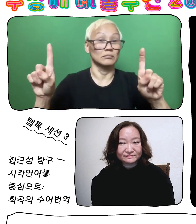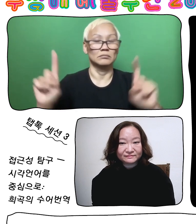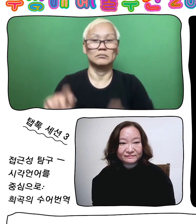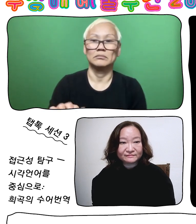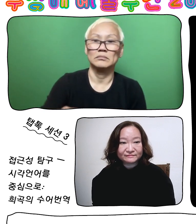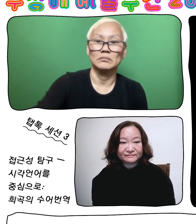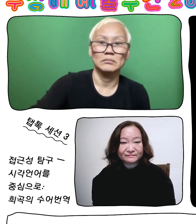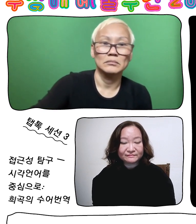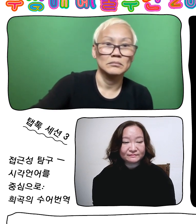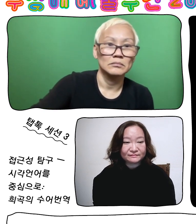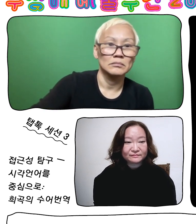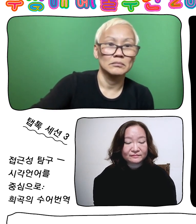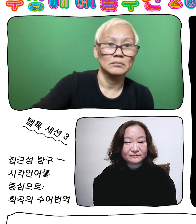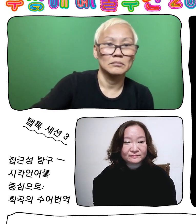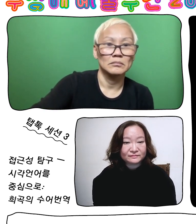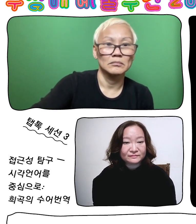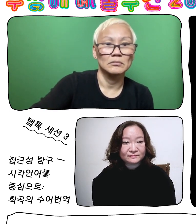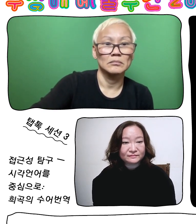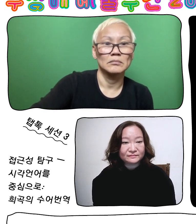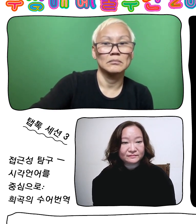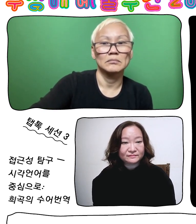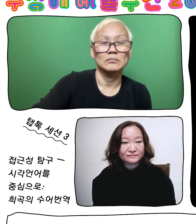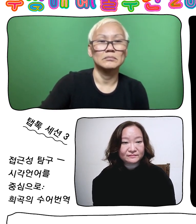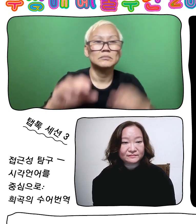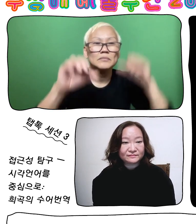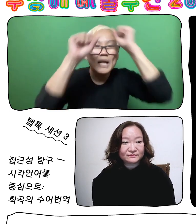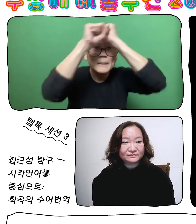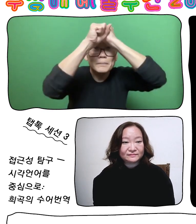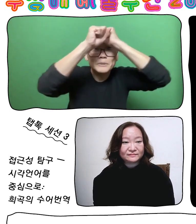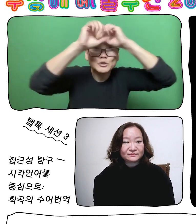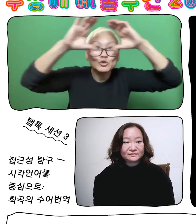움직임과 모양으로부터 그 의미를 알아내고